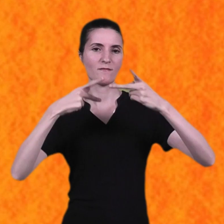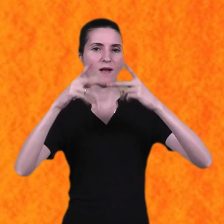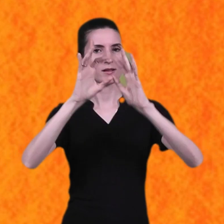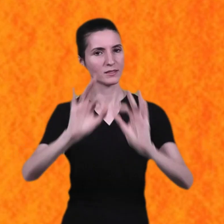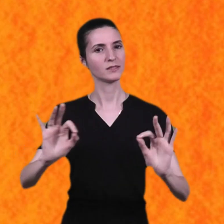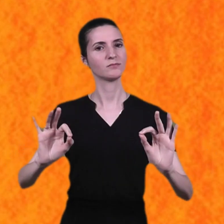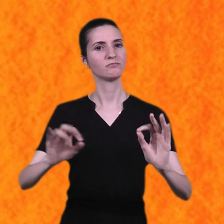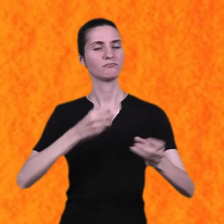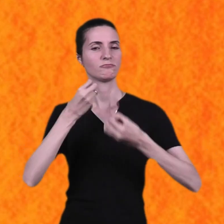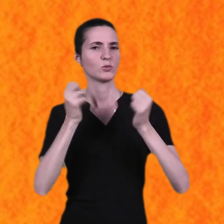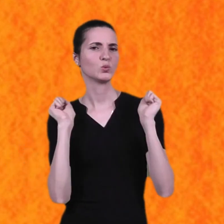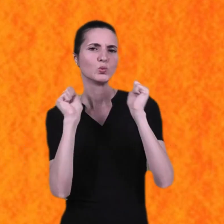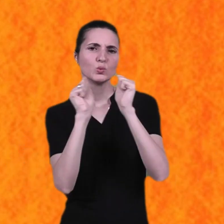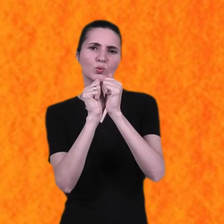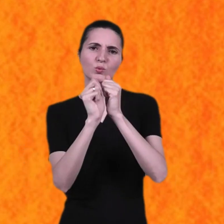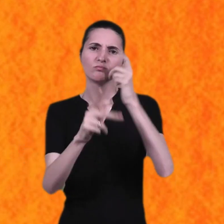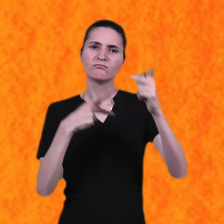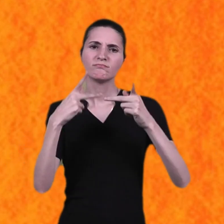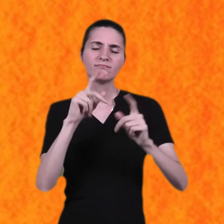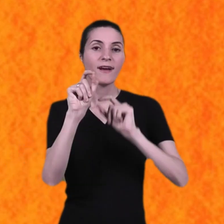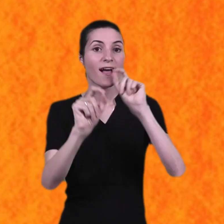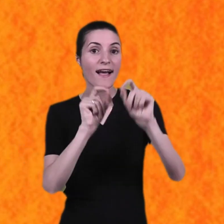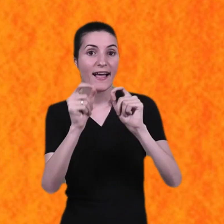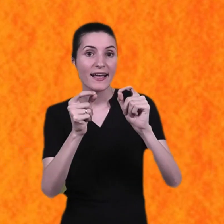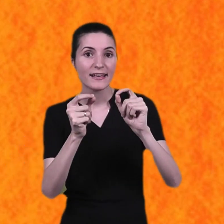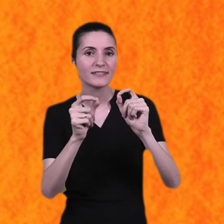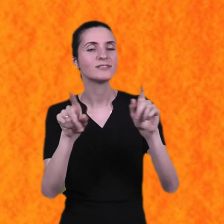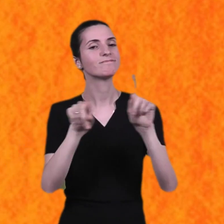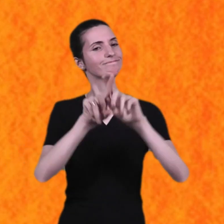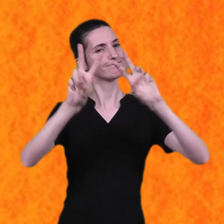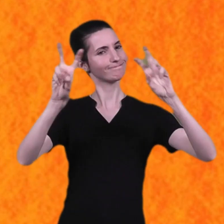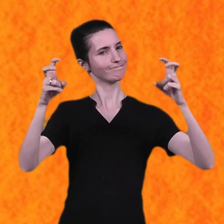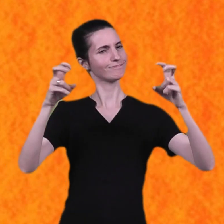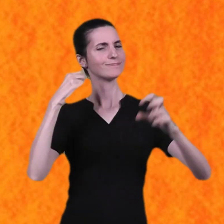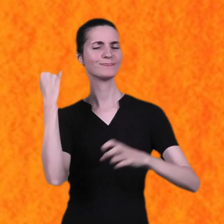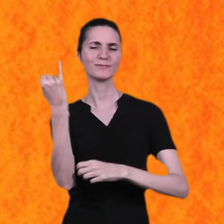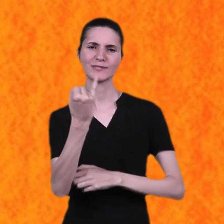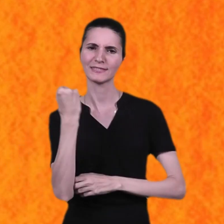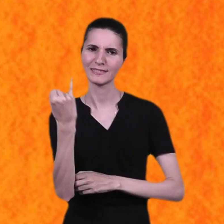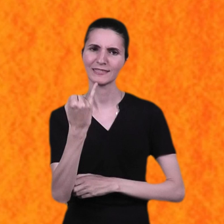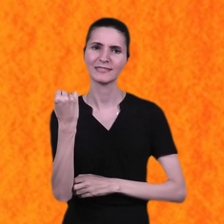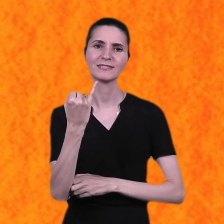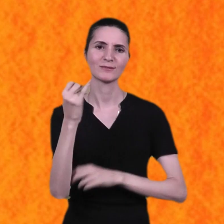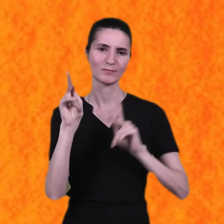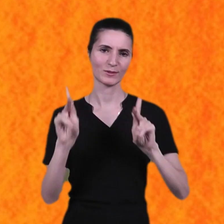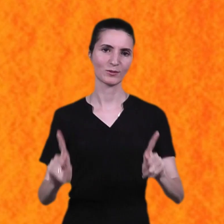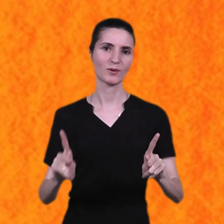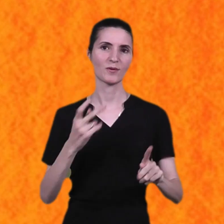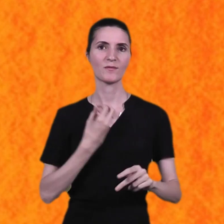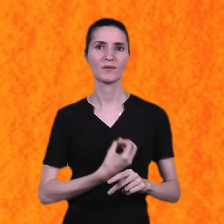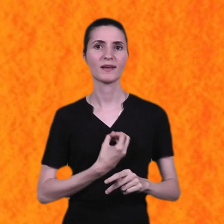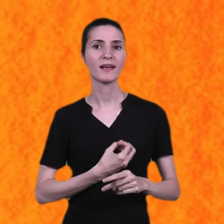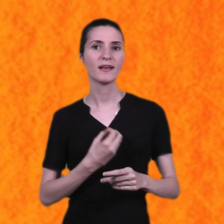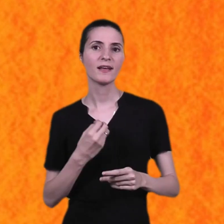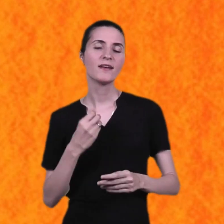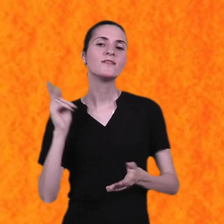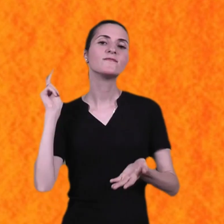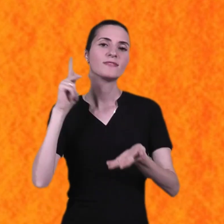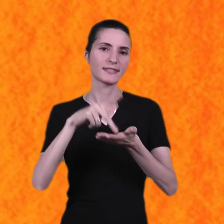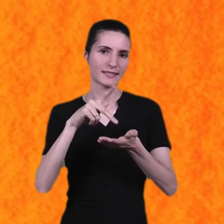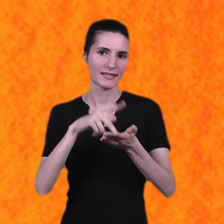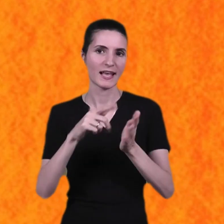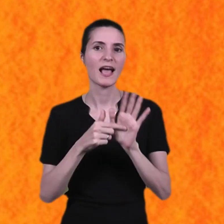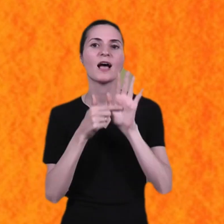juntos falarmos sobre esse tema que é tão relevante para tantas pessoas. É verdade.